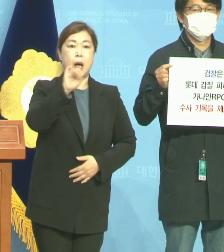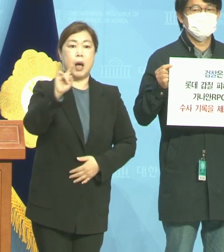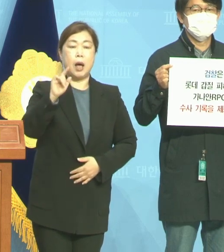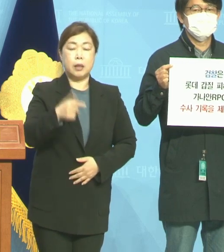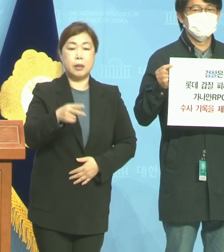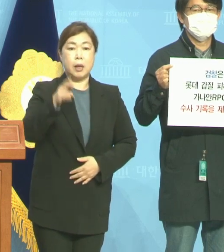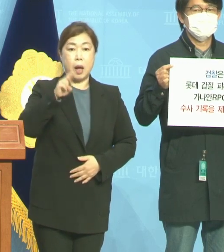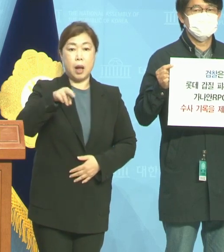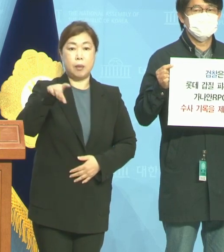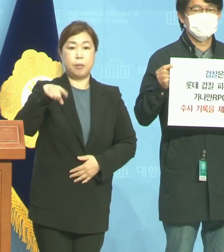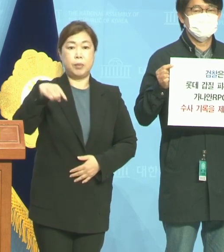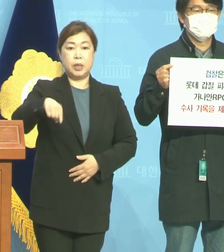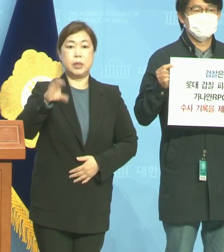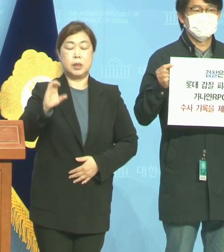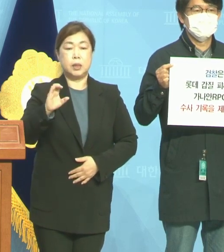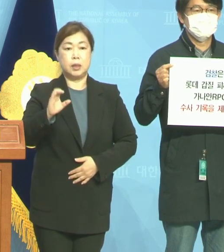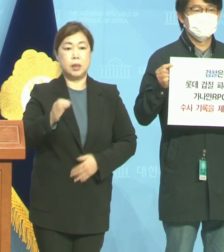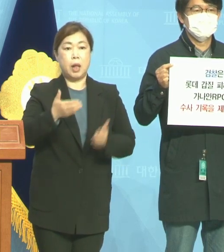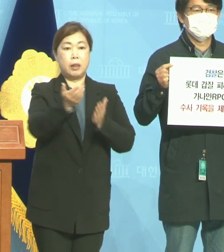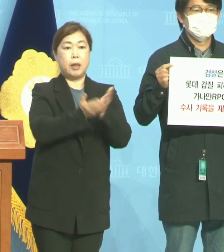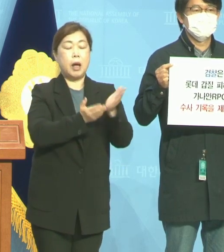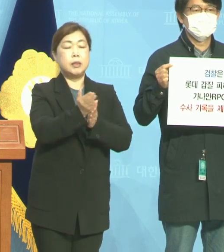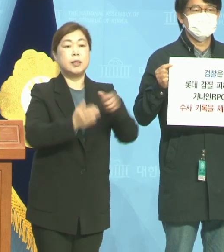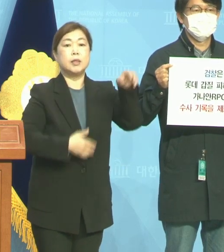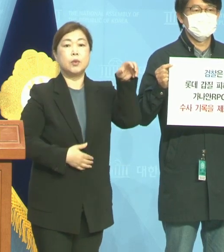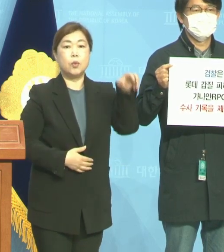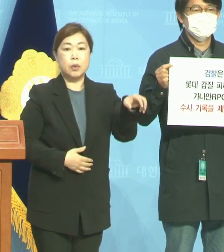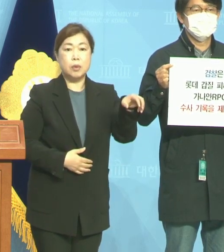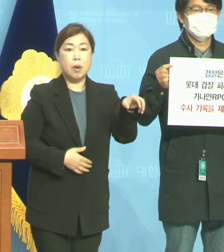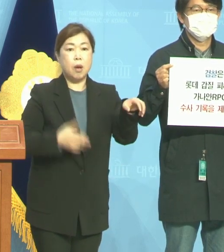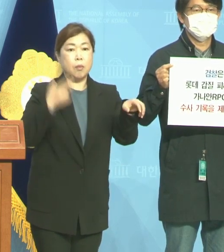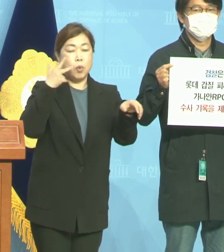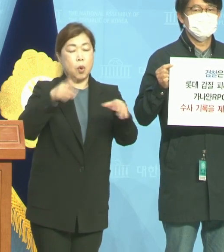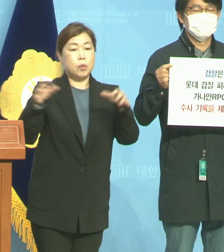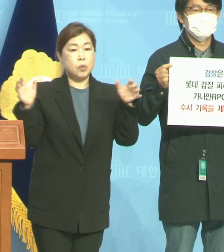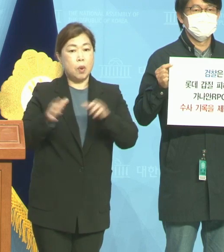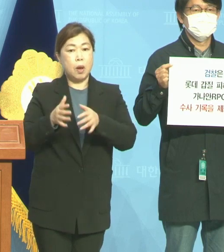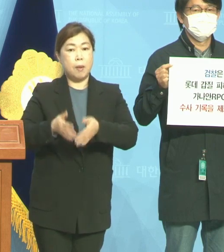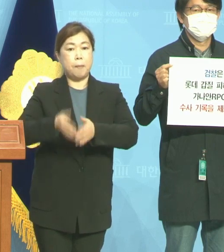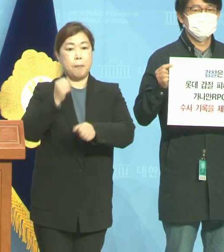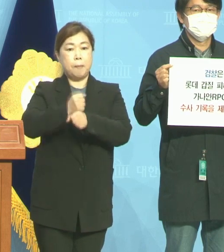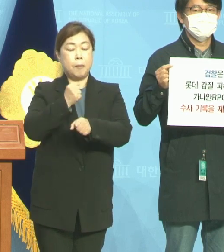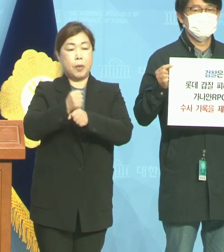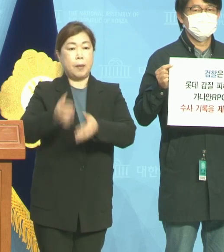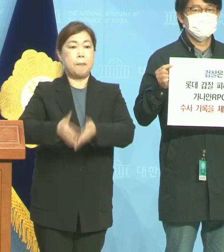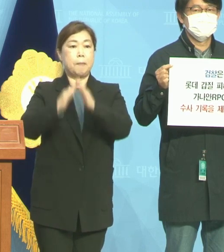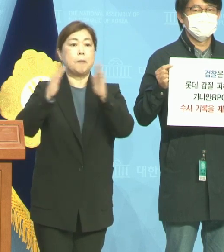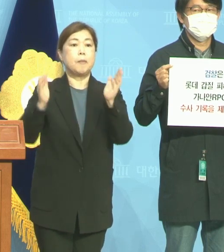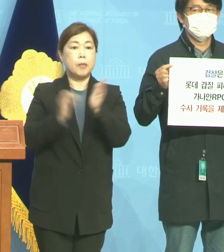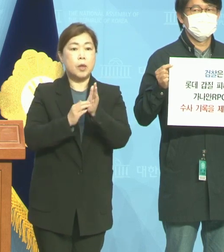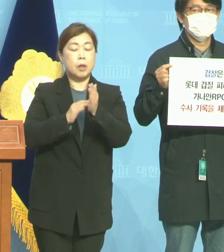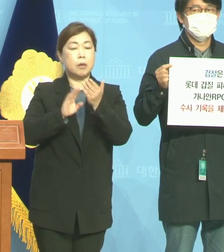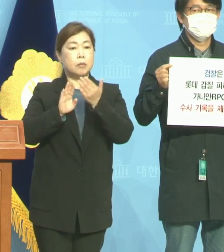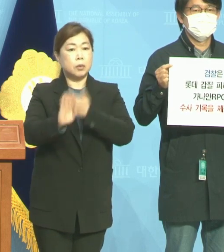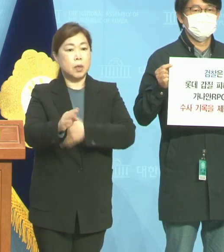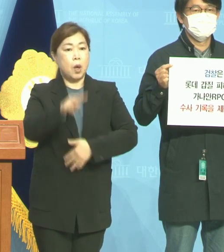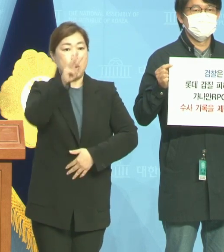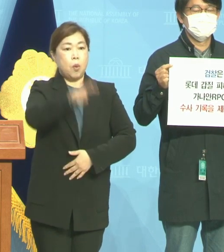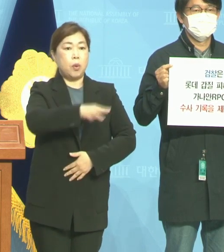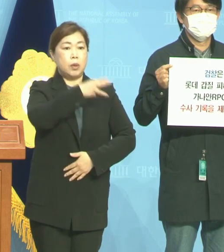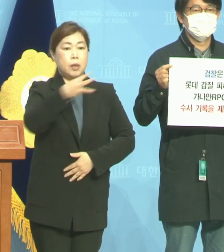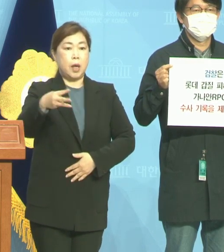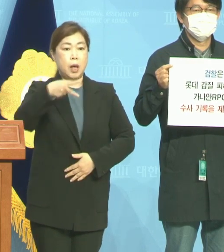창상 사 측의 제안을 받고 미국 종합 처리장 을 건립했다 가 롯데상사 가 쌀을 대량